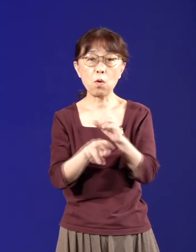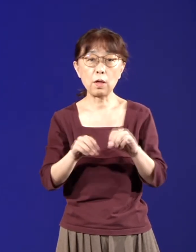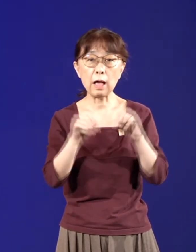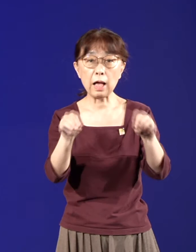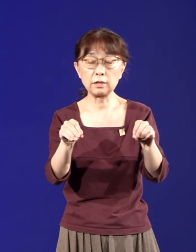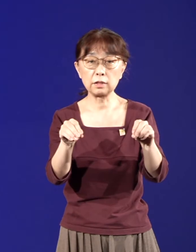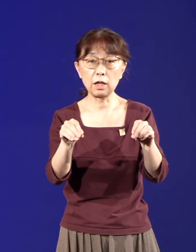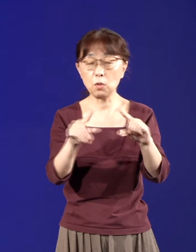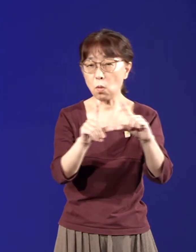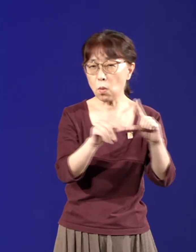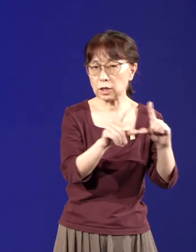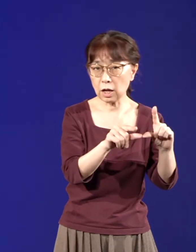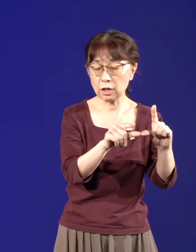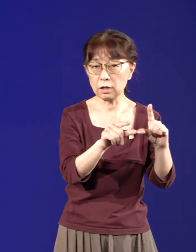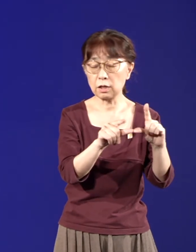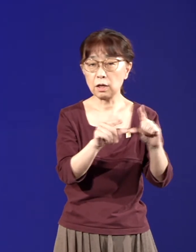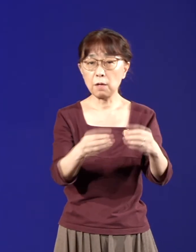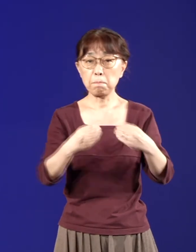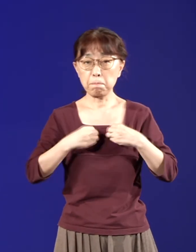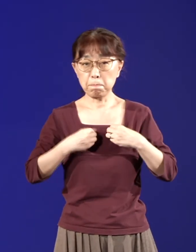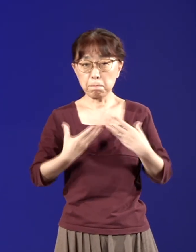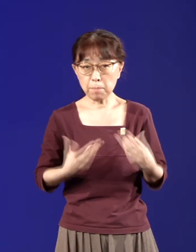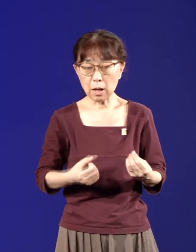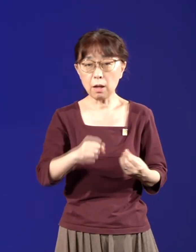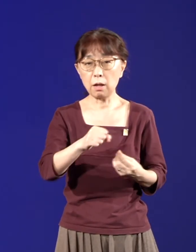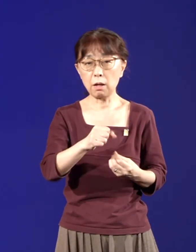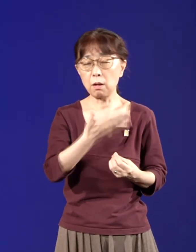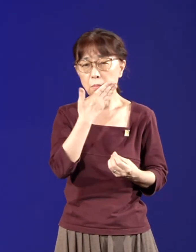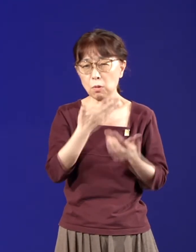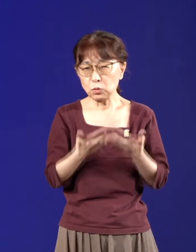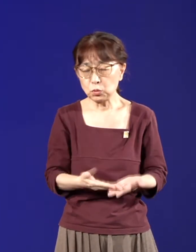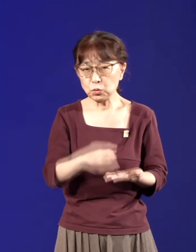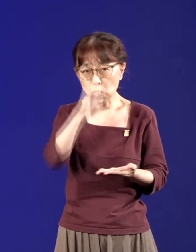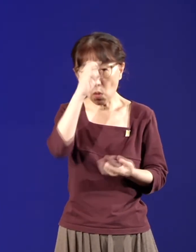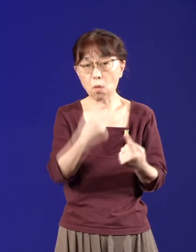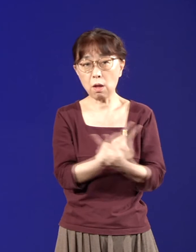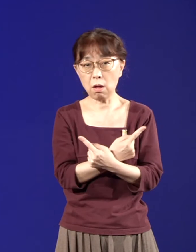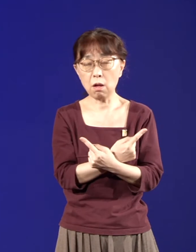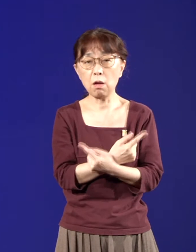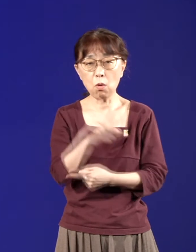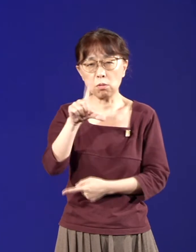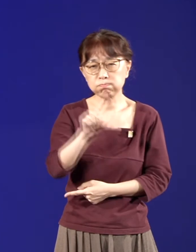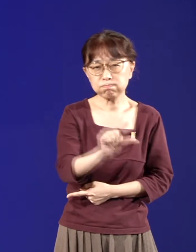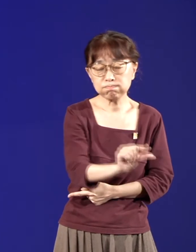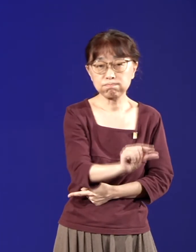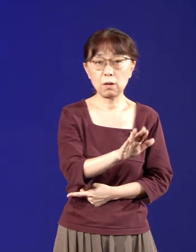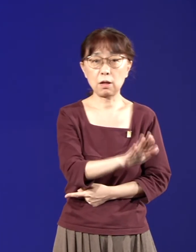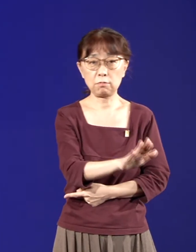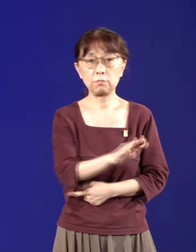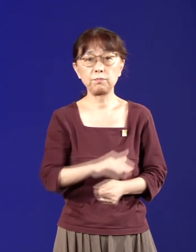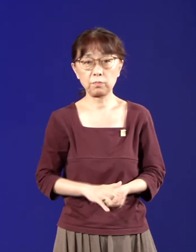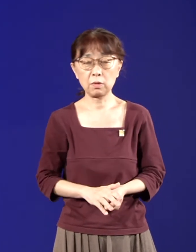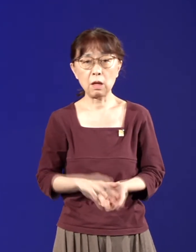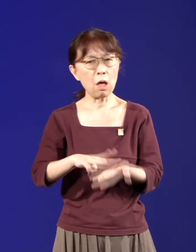るいは重症化する割合というものが非常に低くなっております。そういう意味で、このワクチンの効